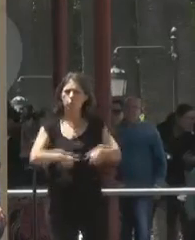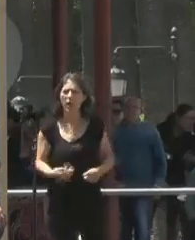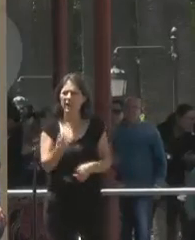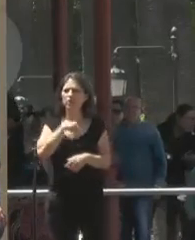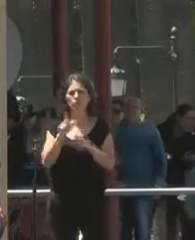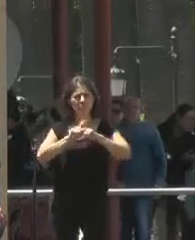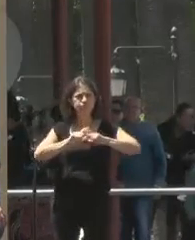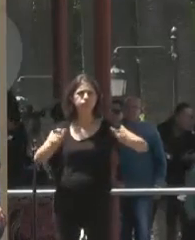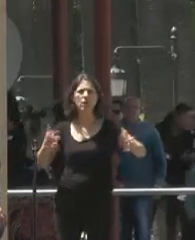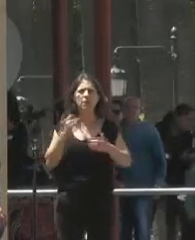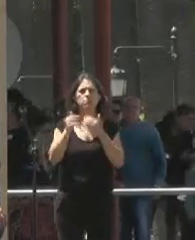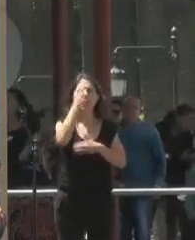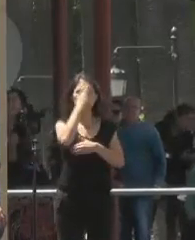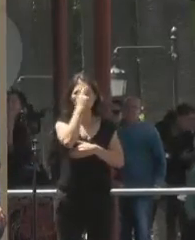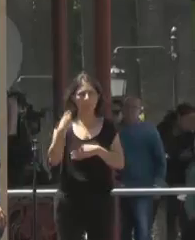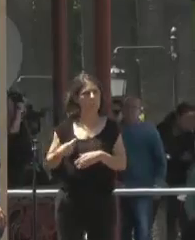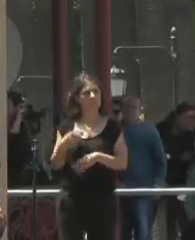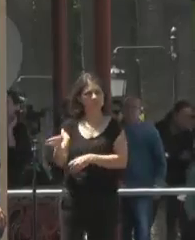a ampliar el próximo domingo.